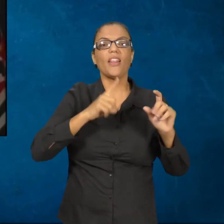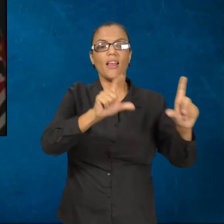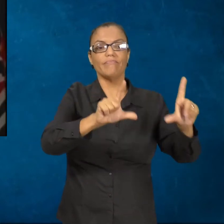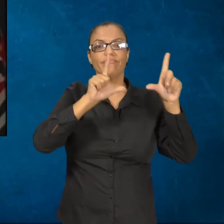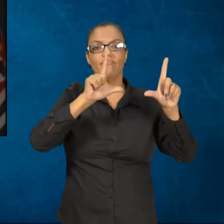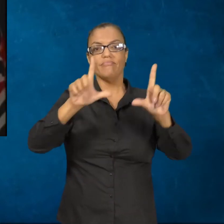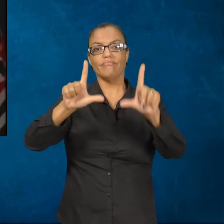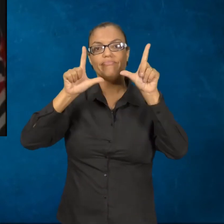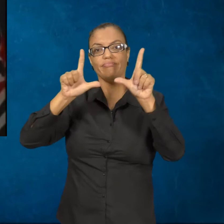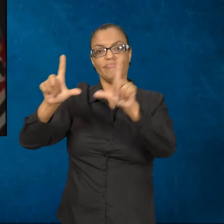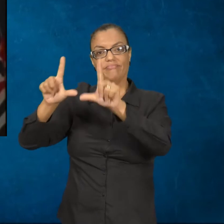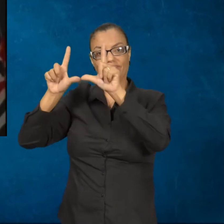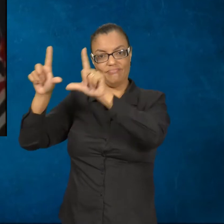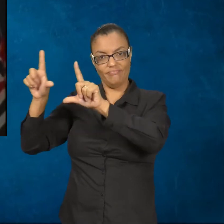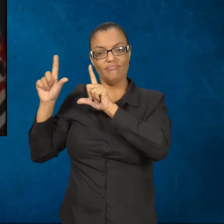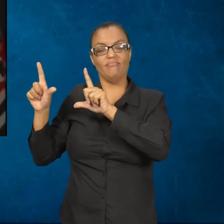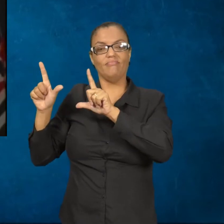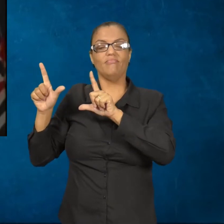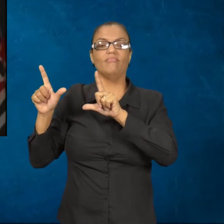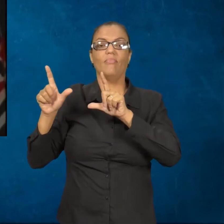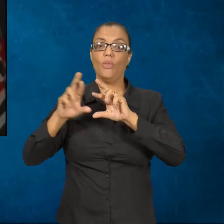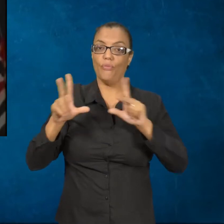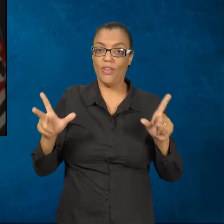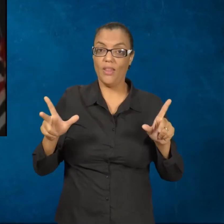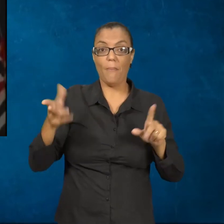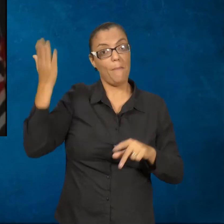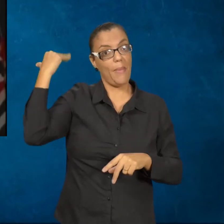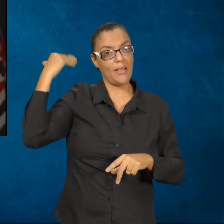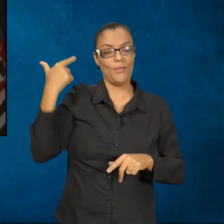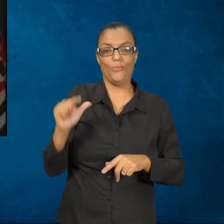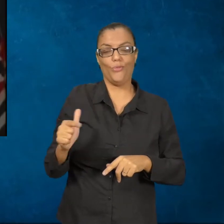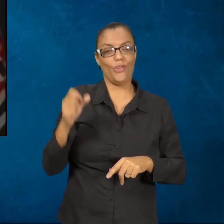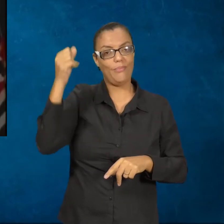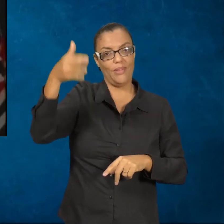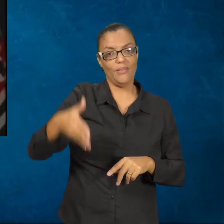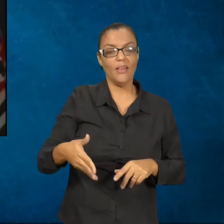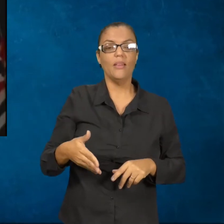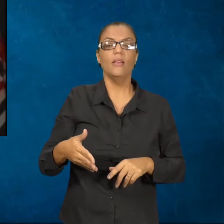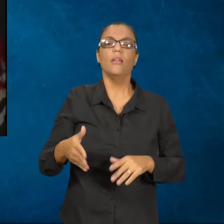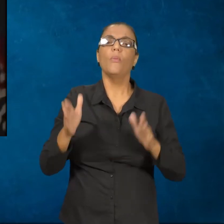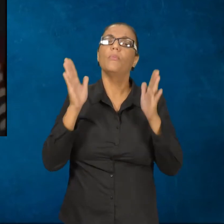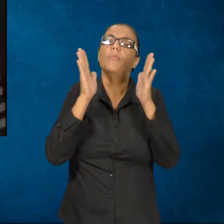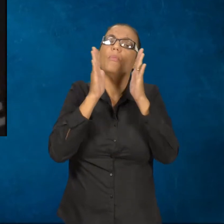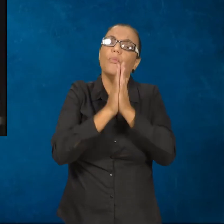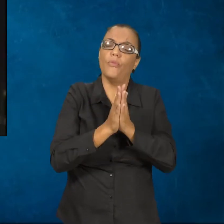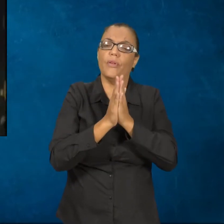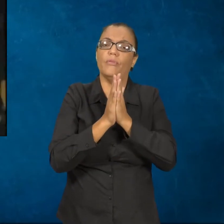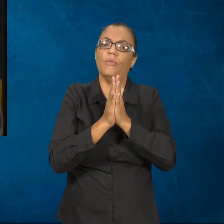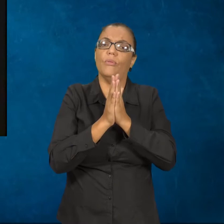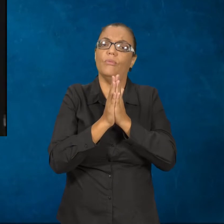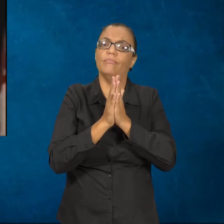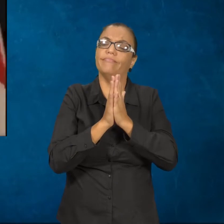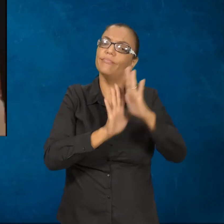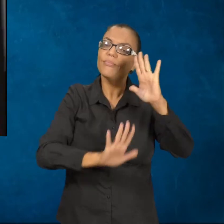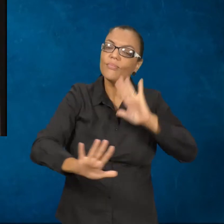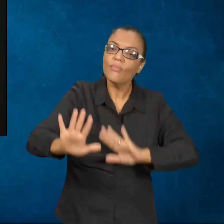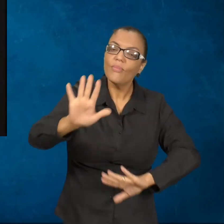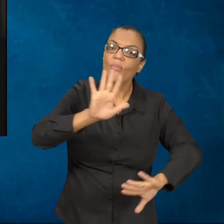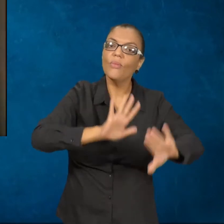O que mostra que a TV estava ligada 24 horas por dia. Então, por favor,